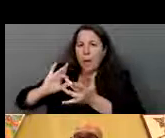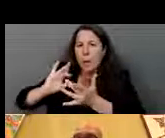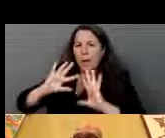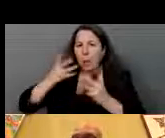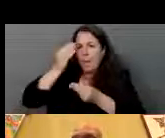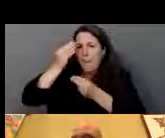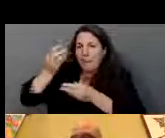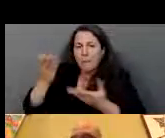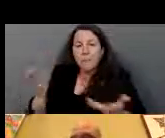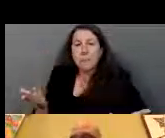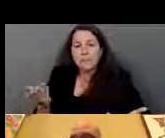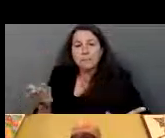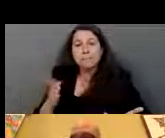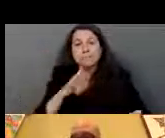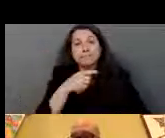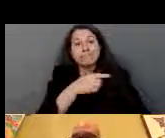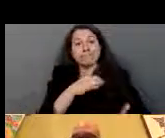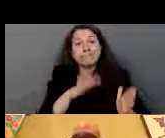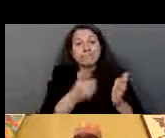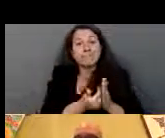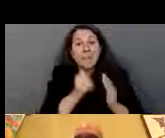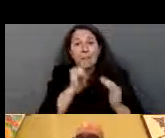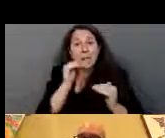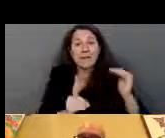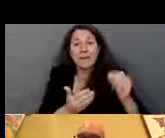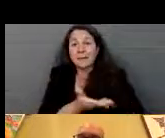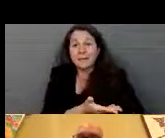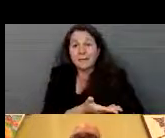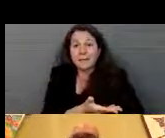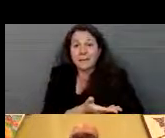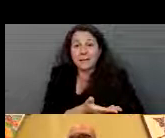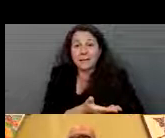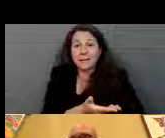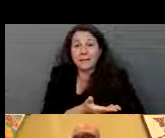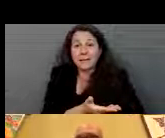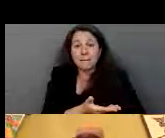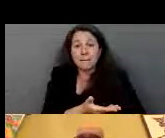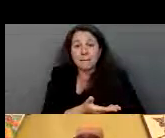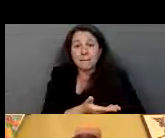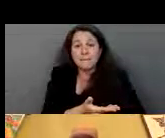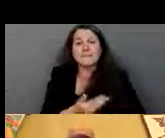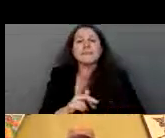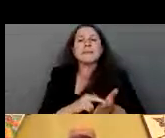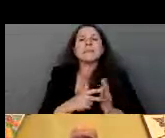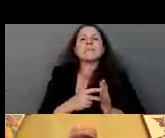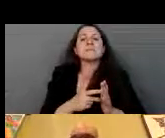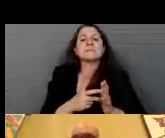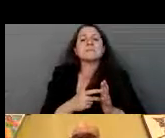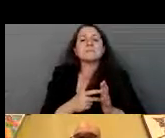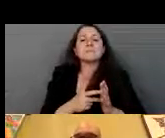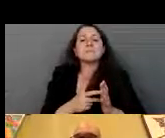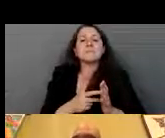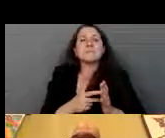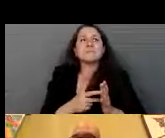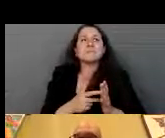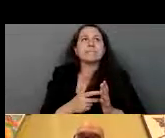bien, en fait, le fait que la vulnérabilité, ce n'est pas quelque chose qui résulte naturellement des changements climatiques, mais c'est